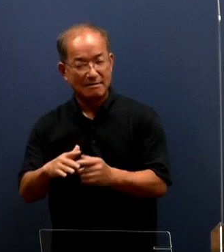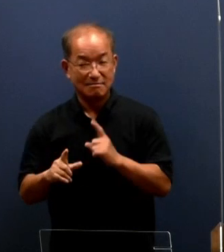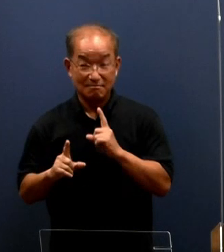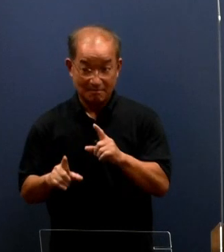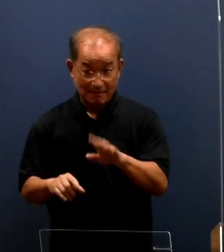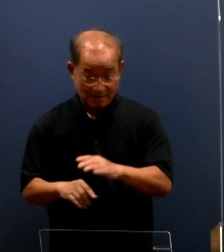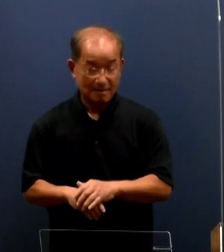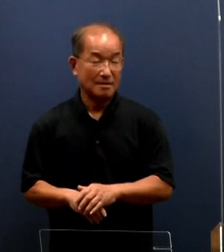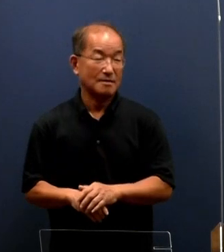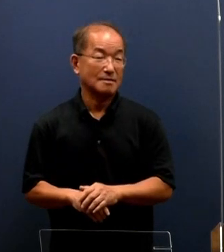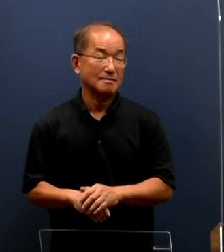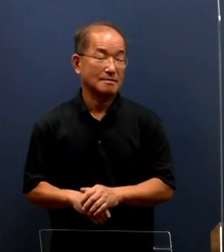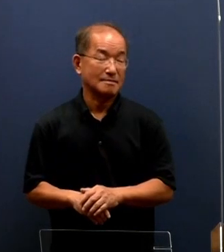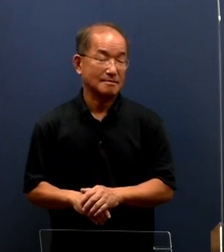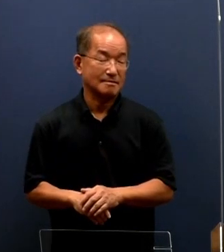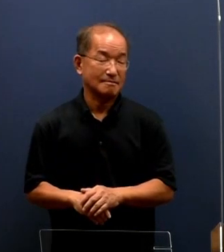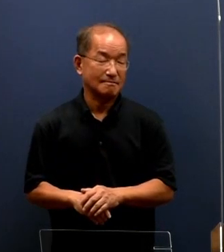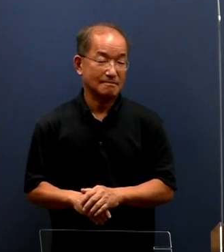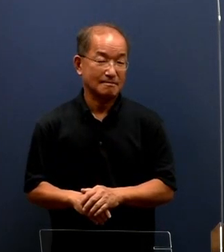4人以下だったら